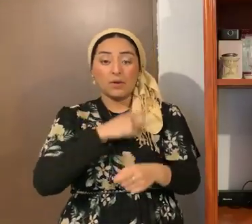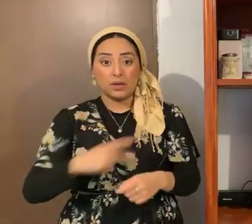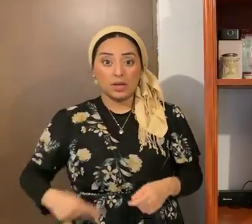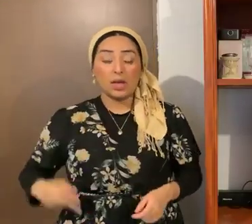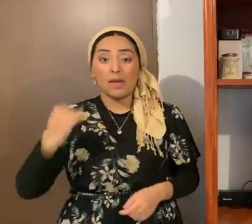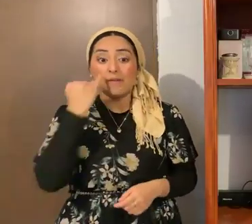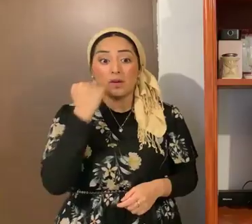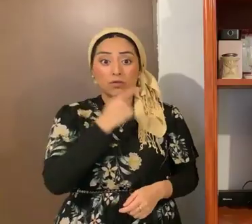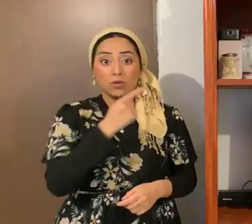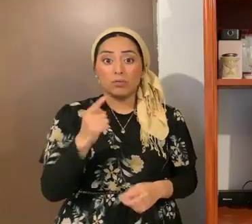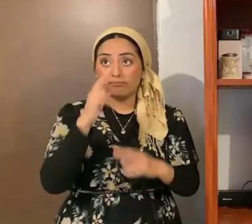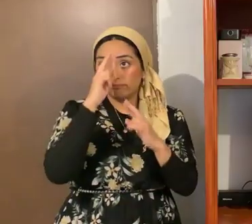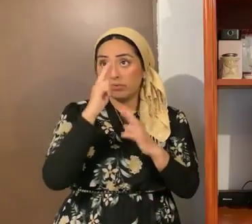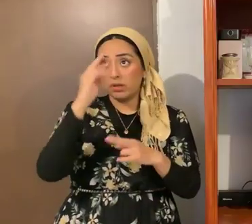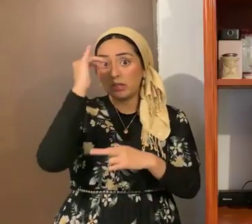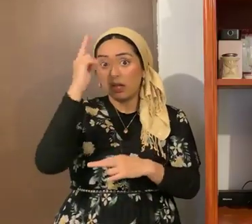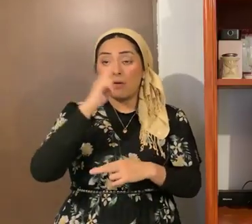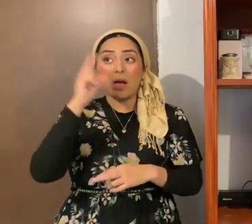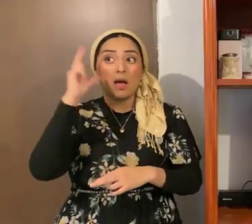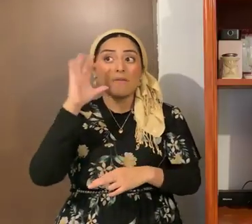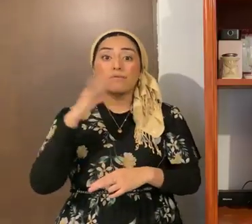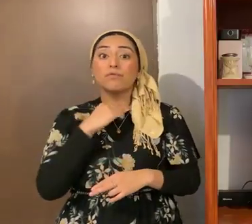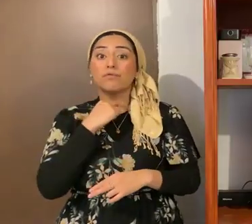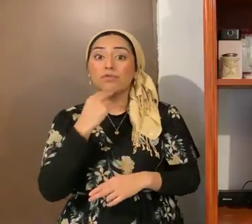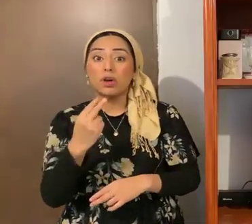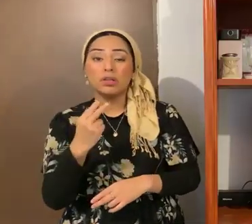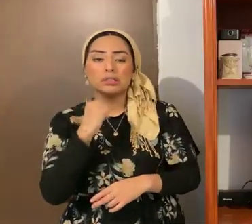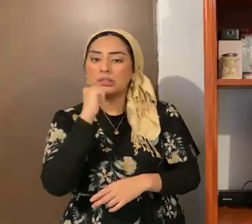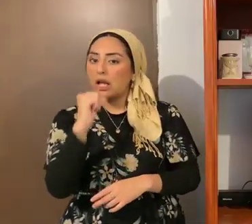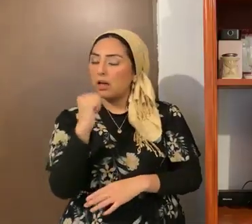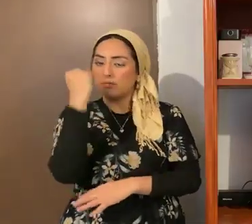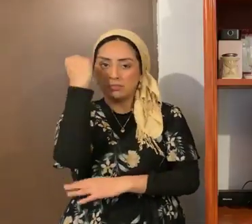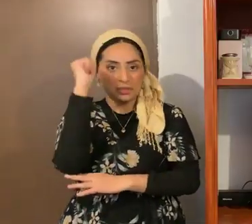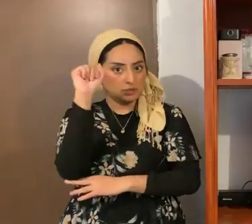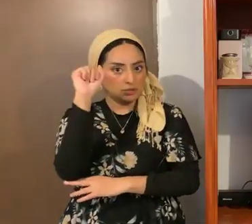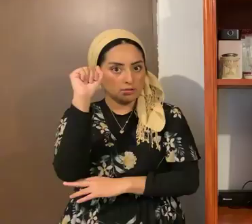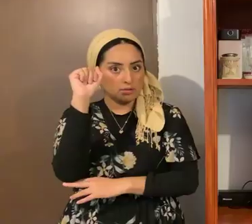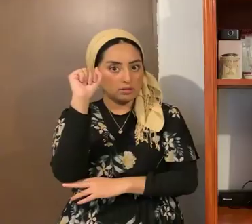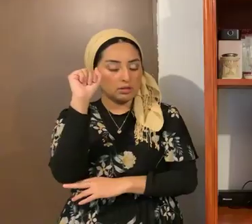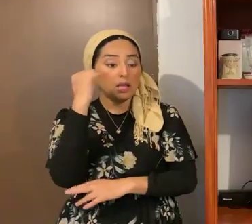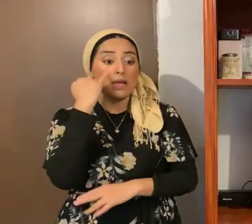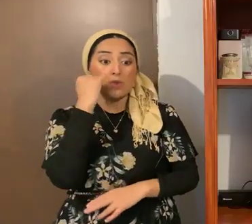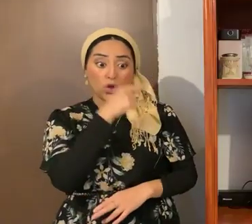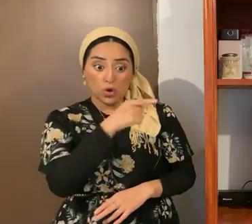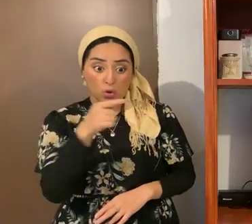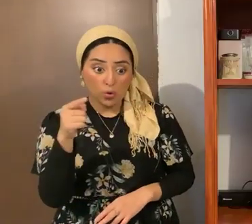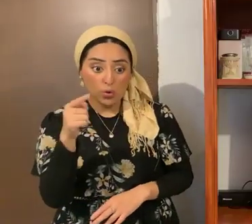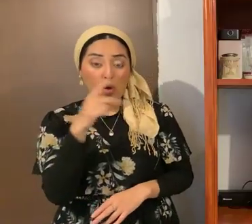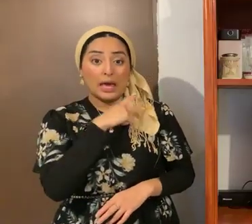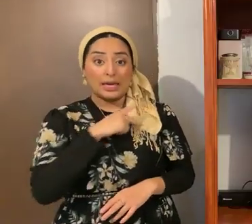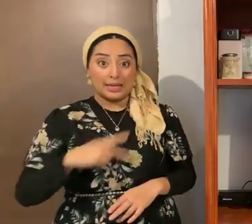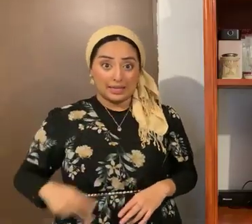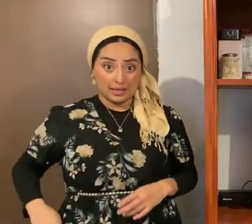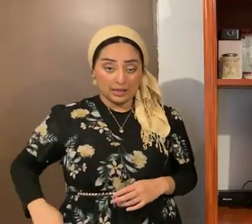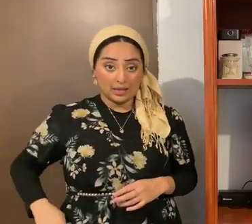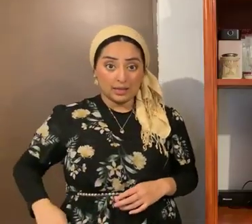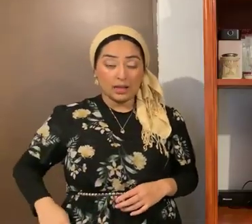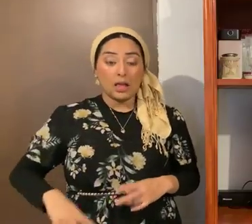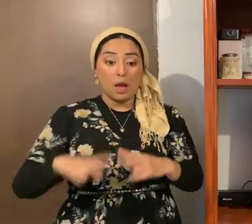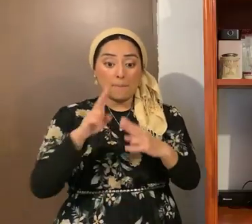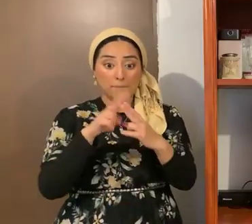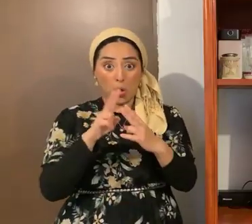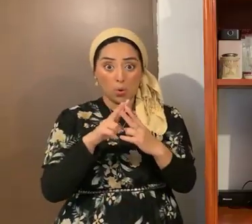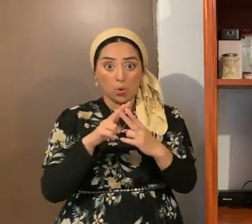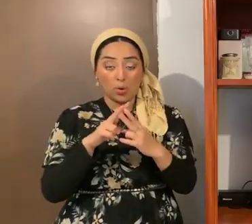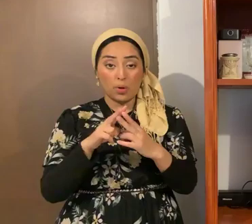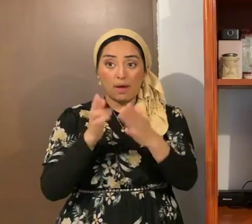Si temiereis a Yahweh y le sirviereis, y oyereis su voz, y no fuereis rebeldes a la palabra de Yahweh, y si tanto vosotros como el rey que reina sobre vosotros servís a